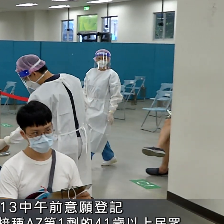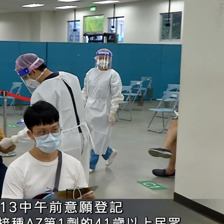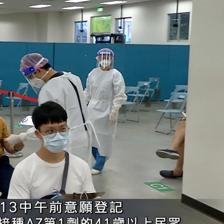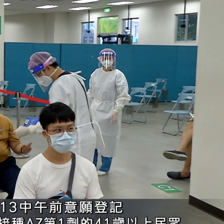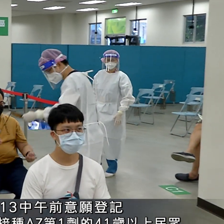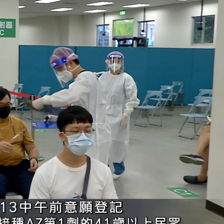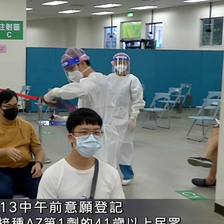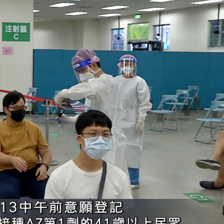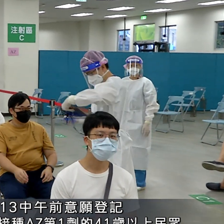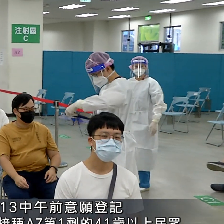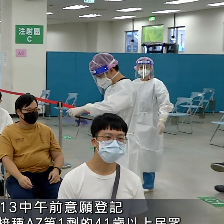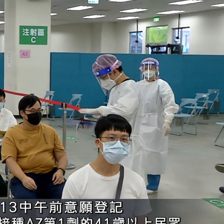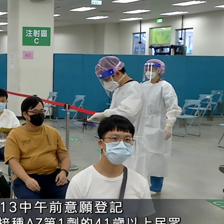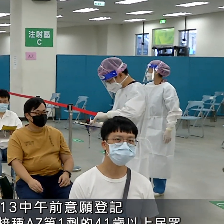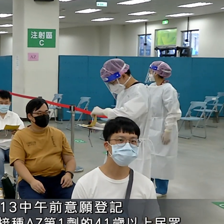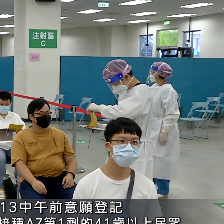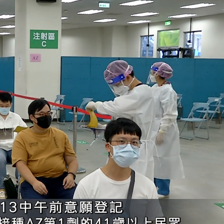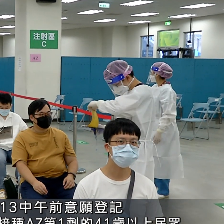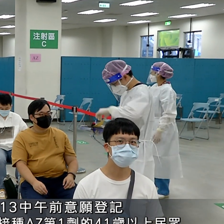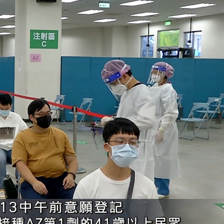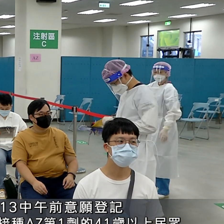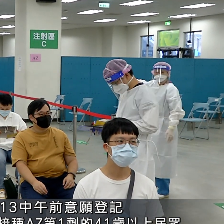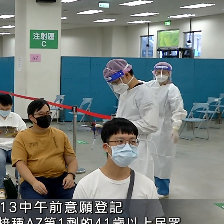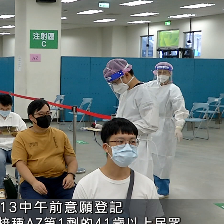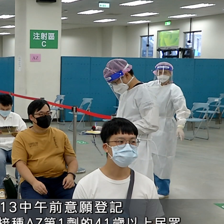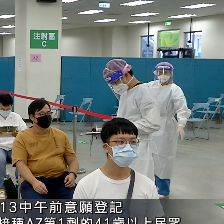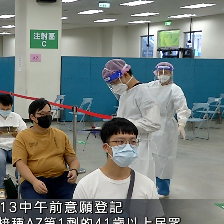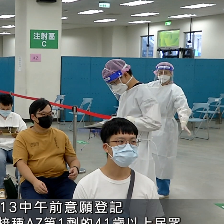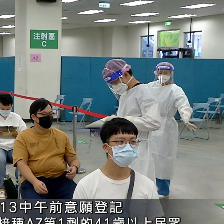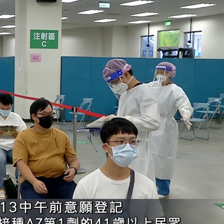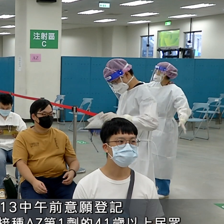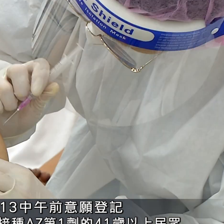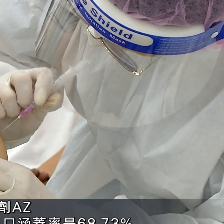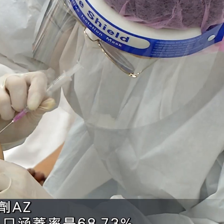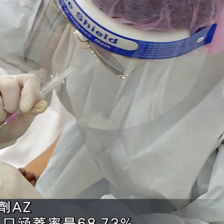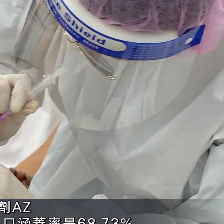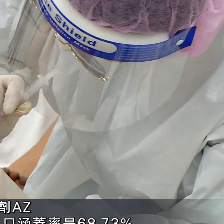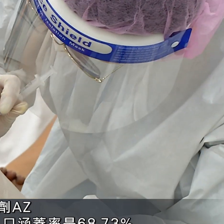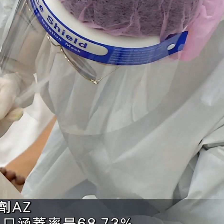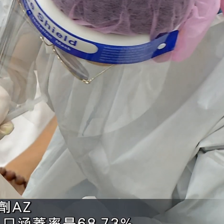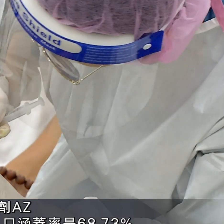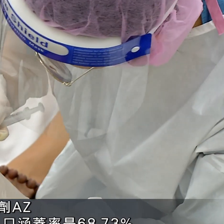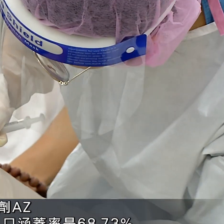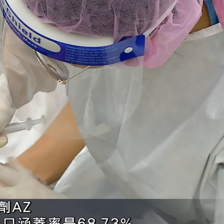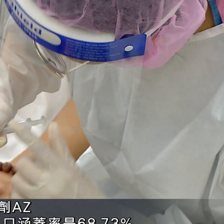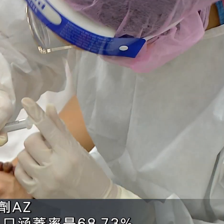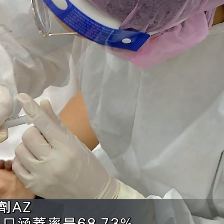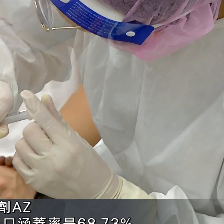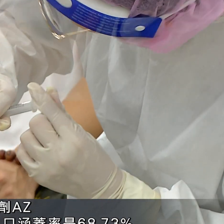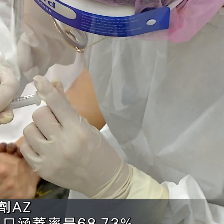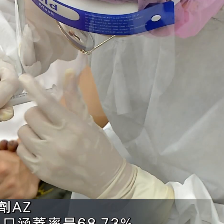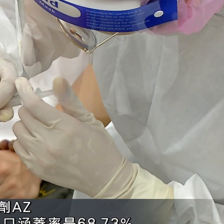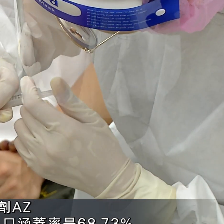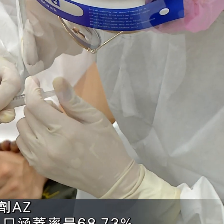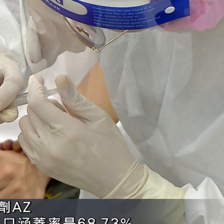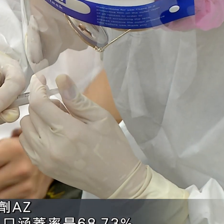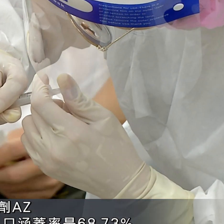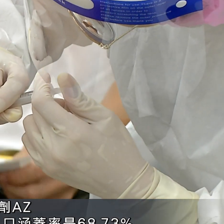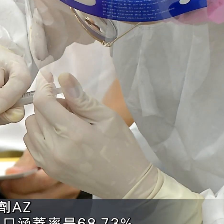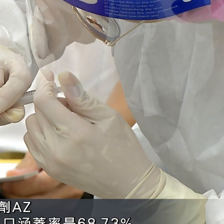7月31号到8月6号已经接种 AZ 第1剂的41岁以上的民众可预约接种第2剂的 AZ。目前国内疫苗人口涵